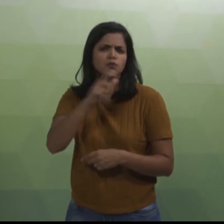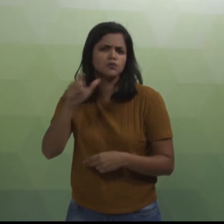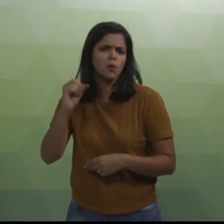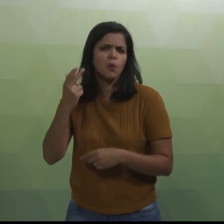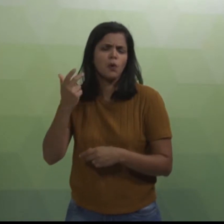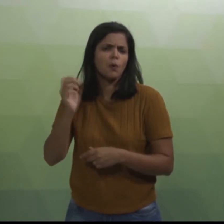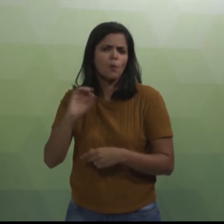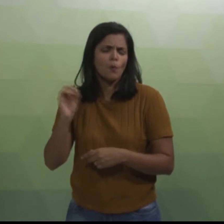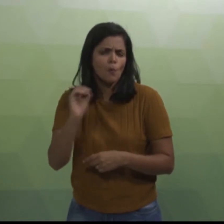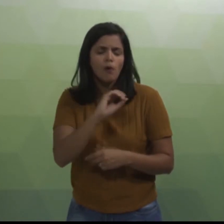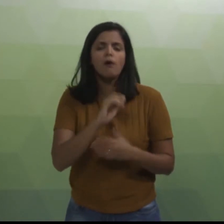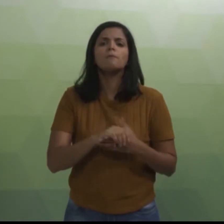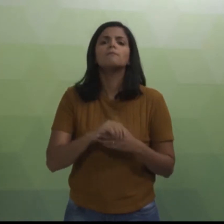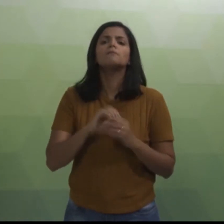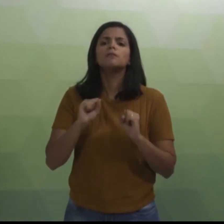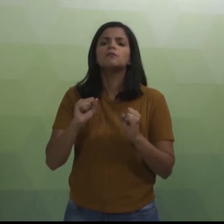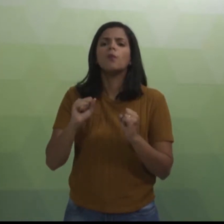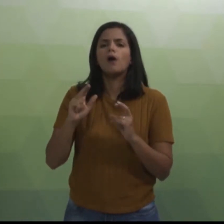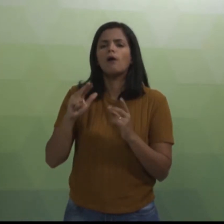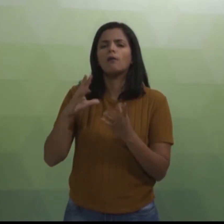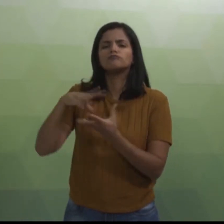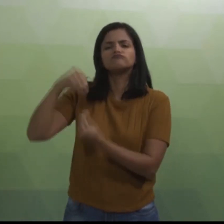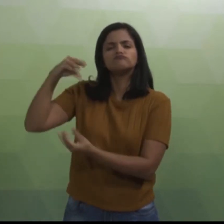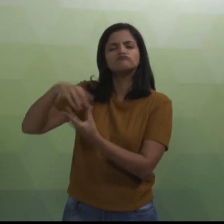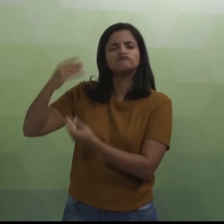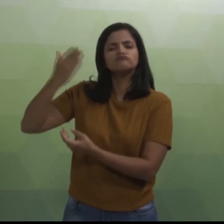E se os referentes não estão presentes?